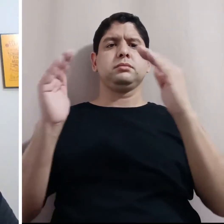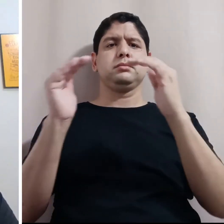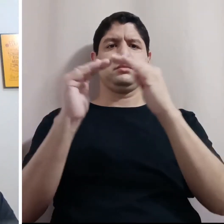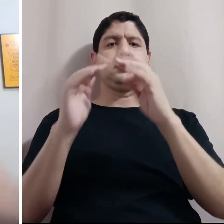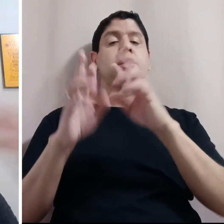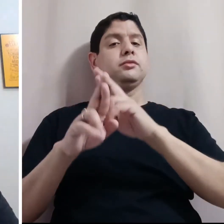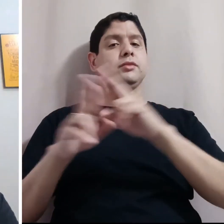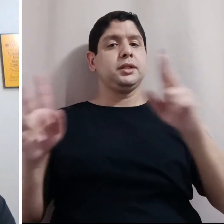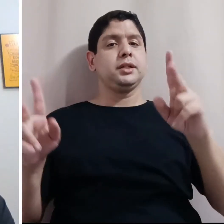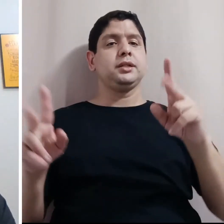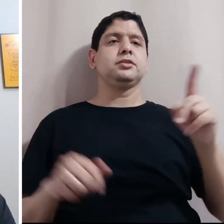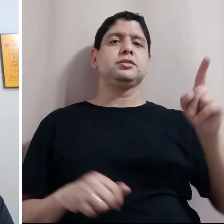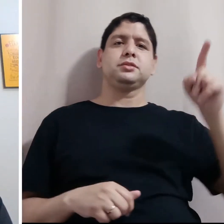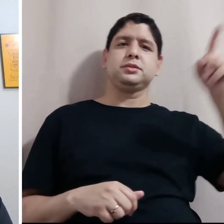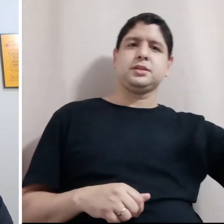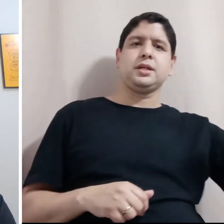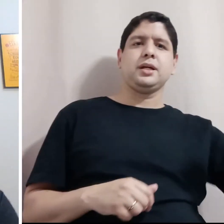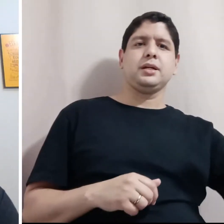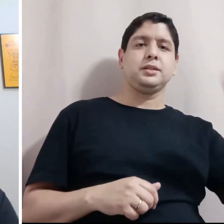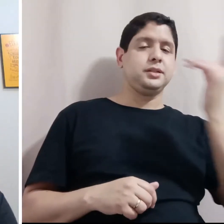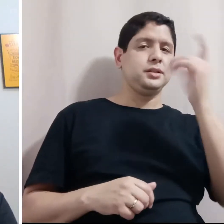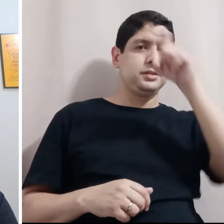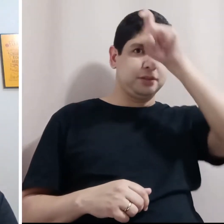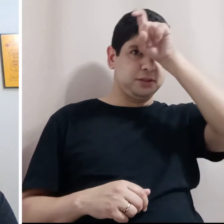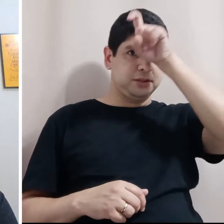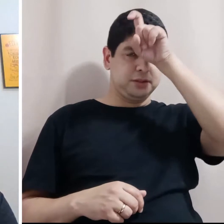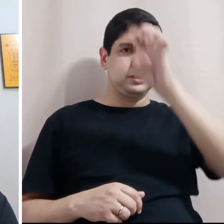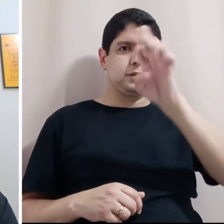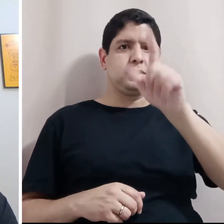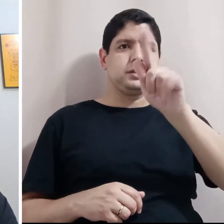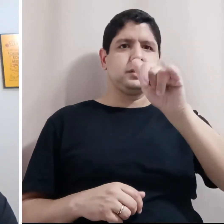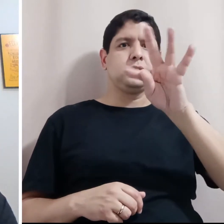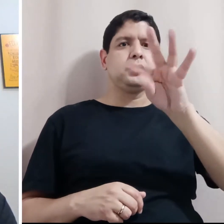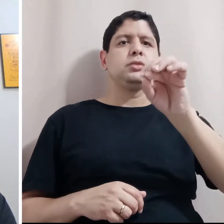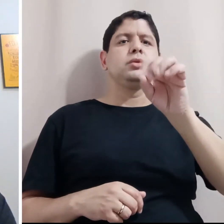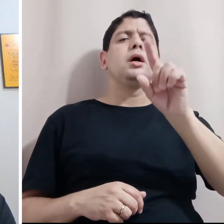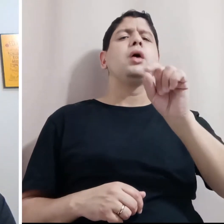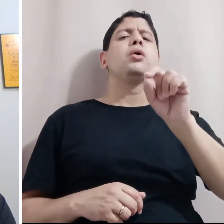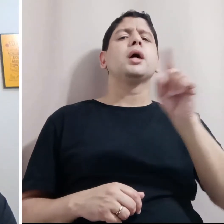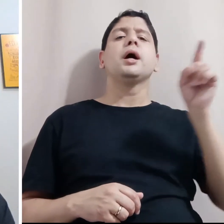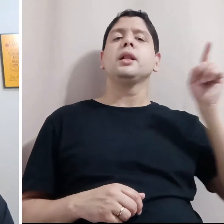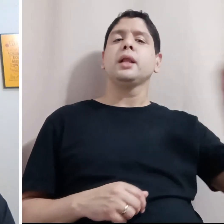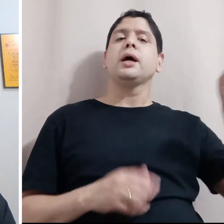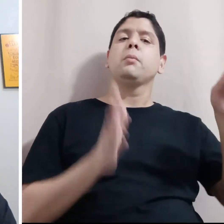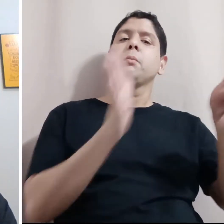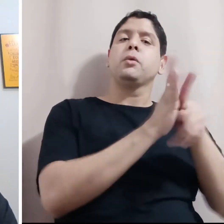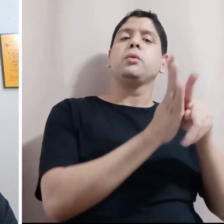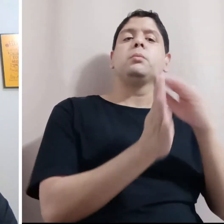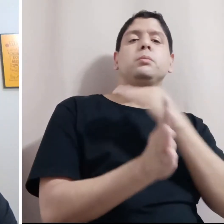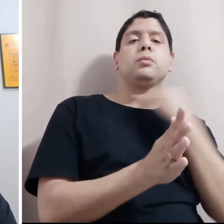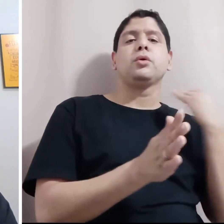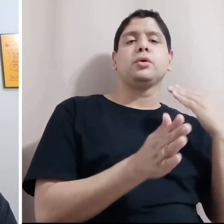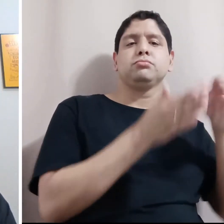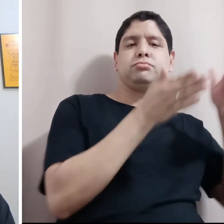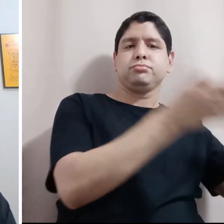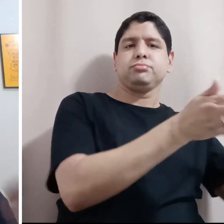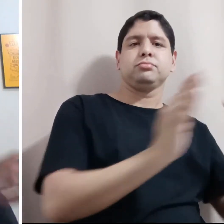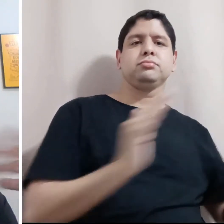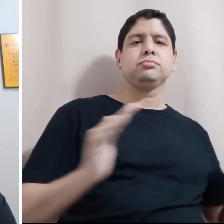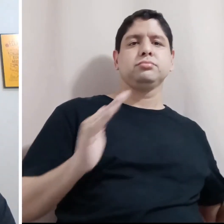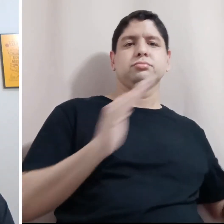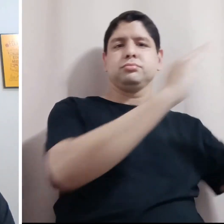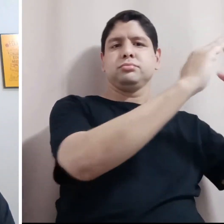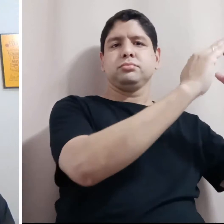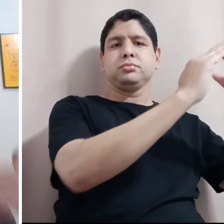dos maias e no caso dos astecas também, essas pirâmides elas eram templos, né? Locais de culto aos deuses.